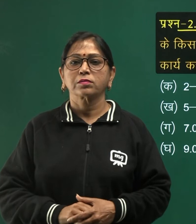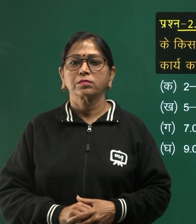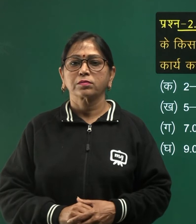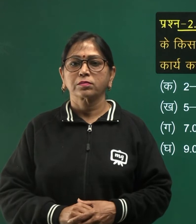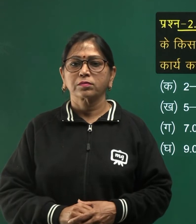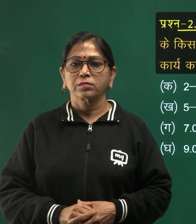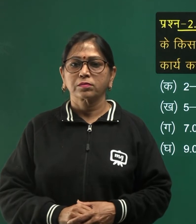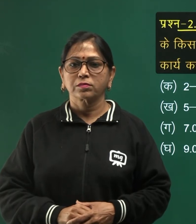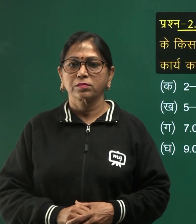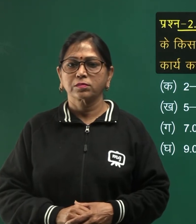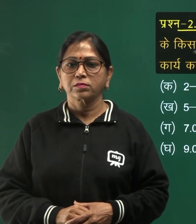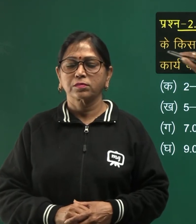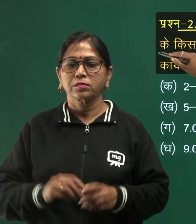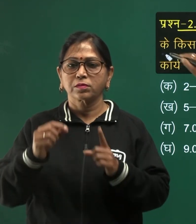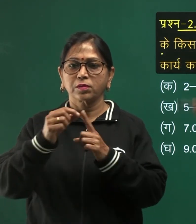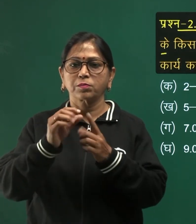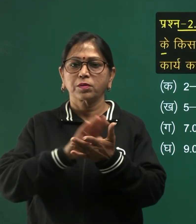हमारा शरीर